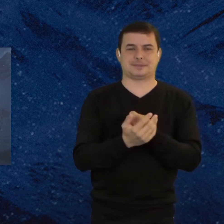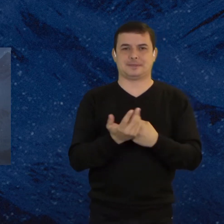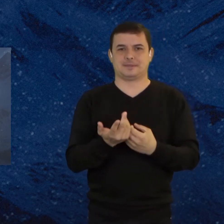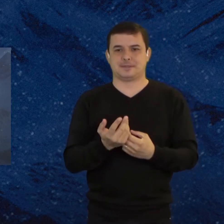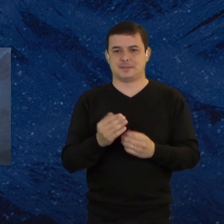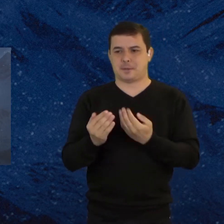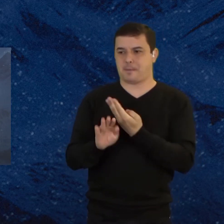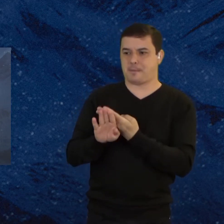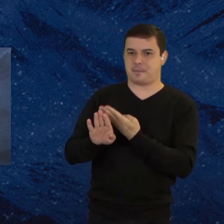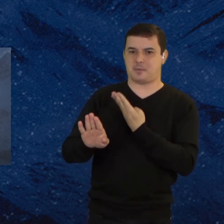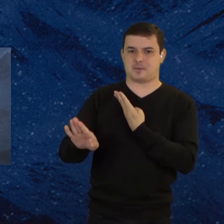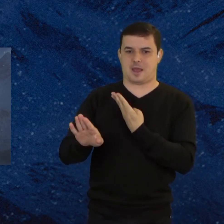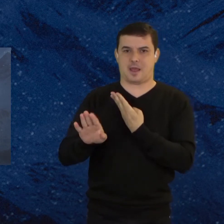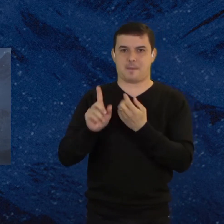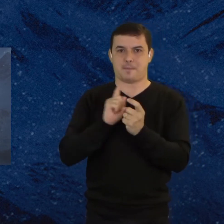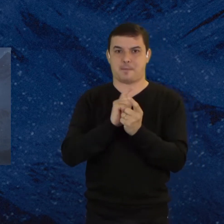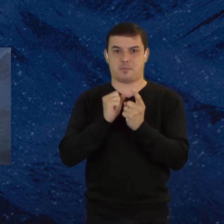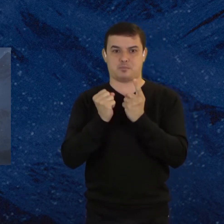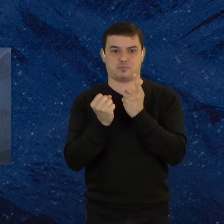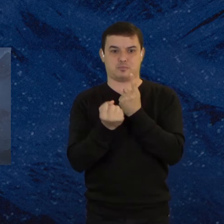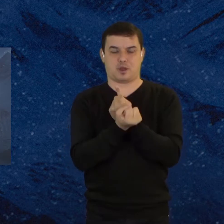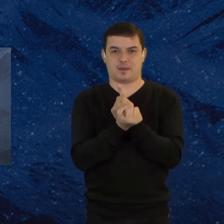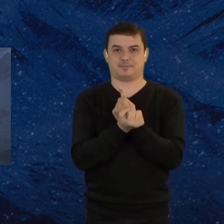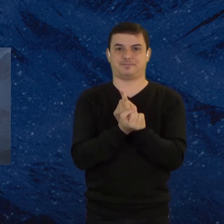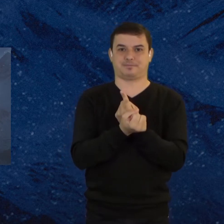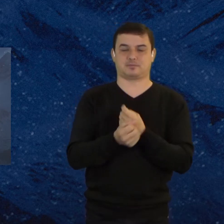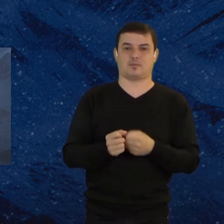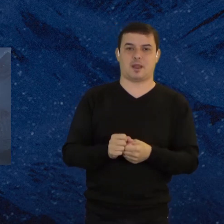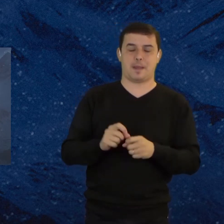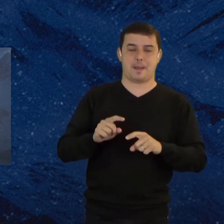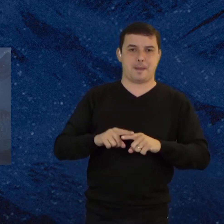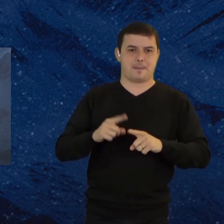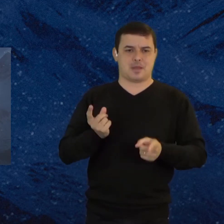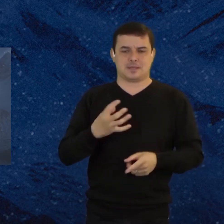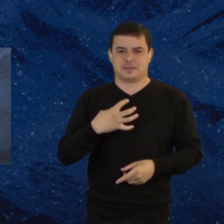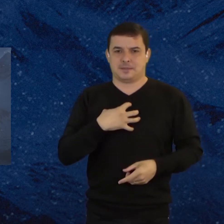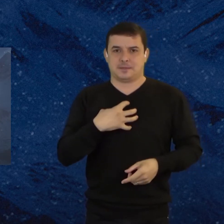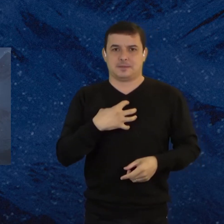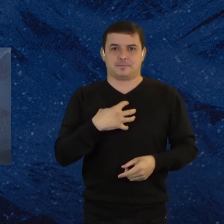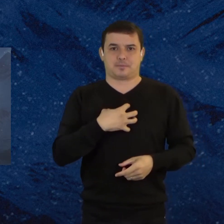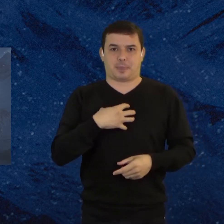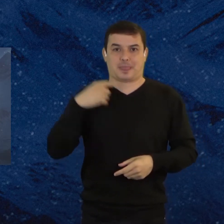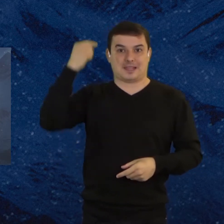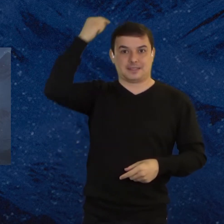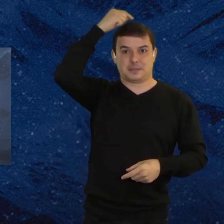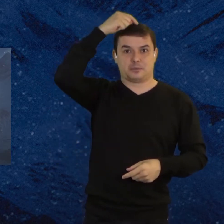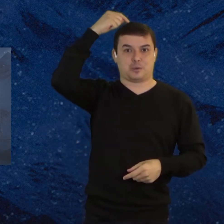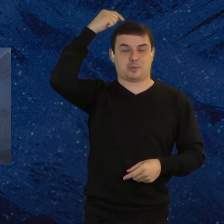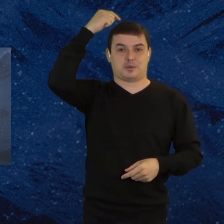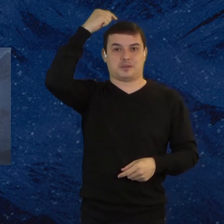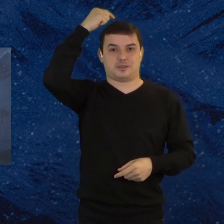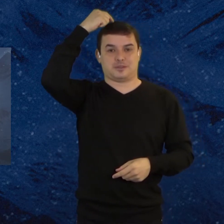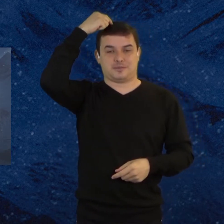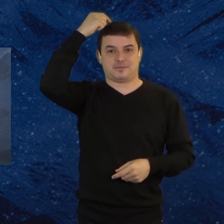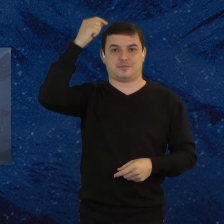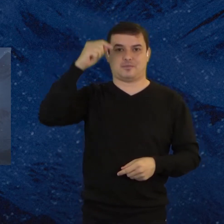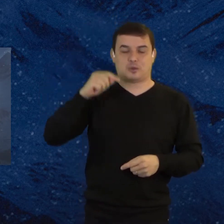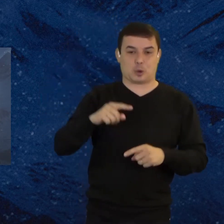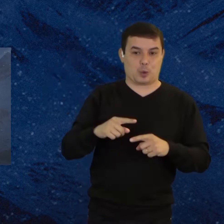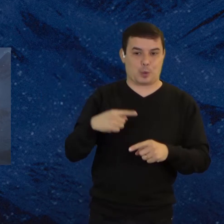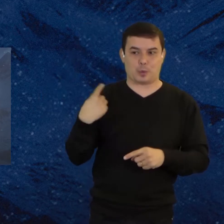isolamento social, de distanciamento, nós sentimos que espiritualmente nós